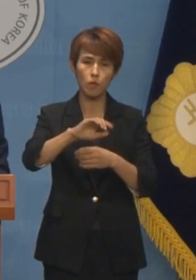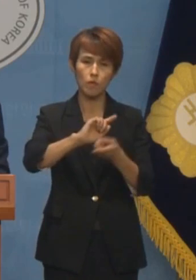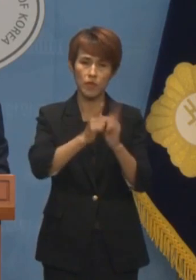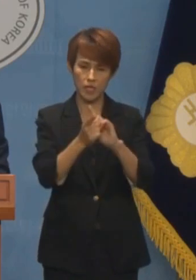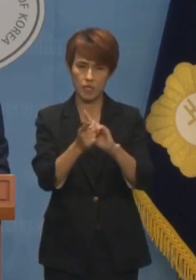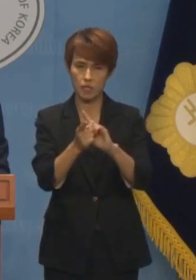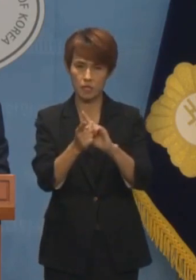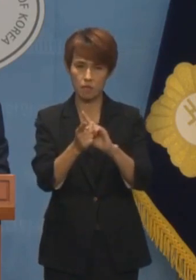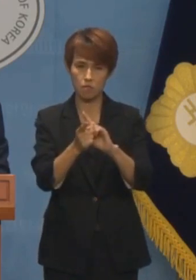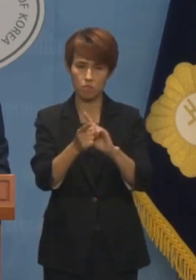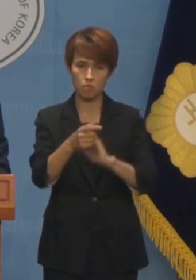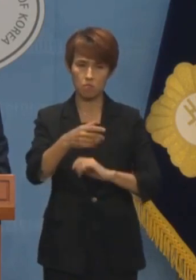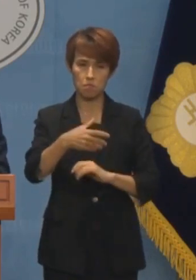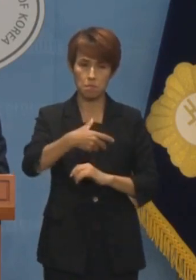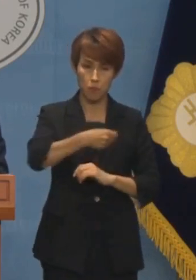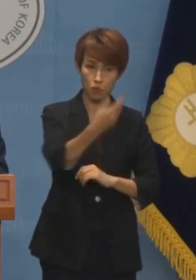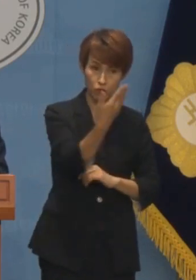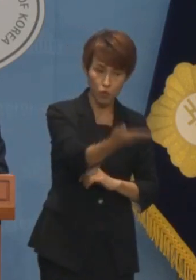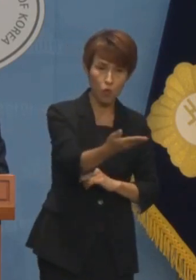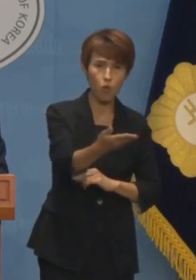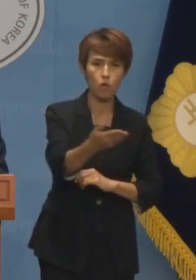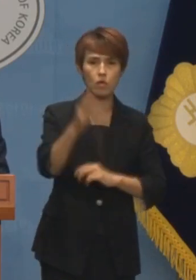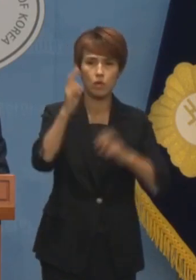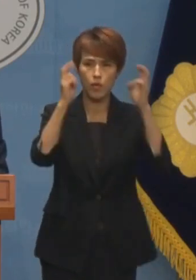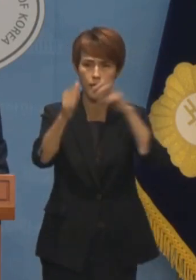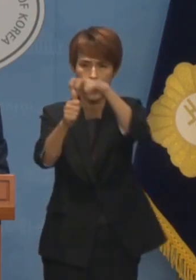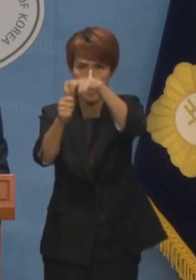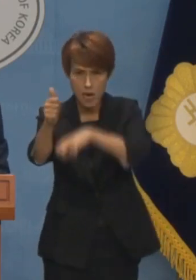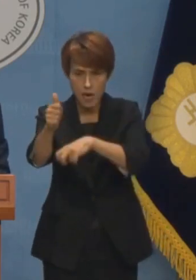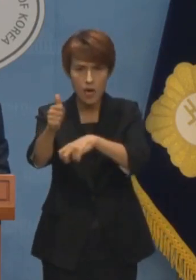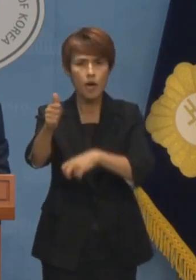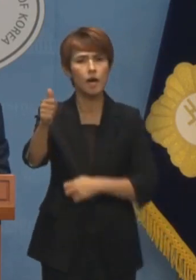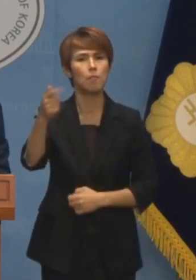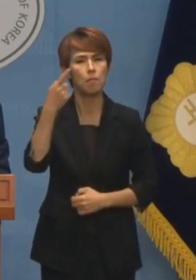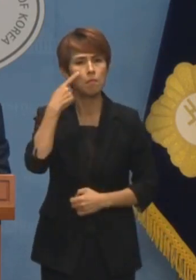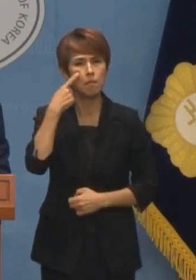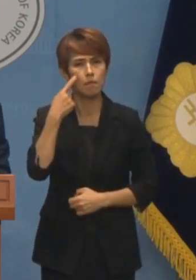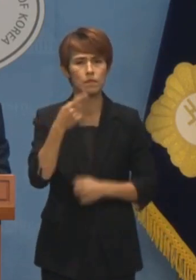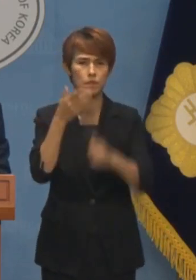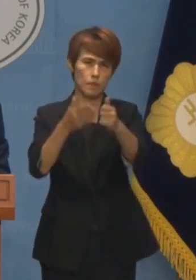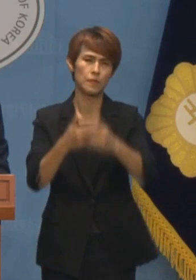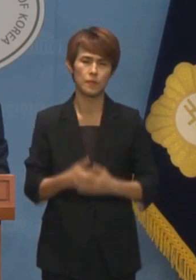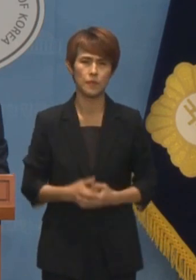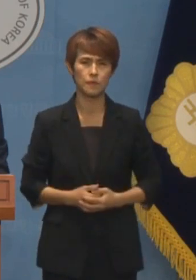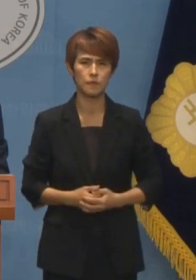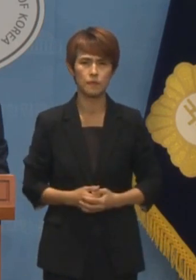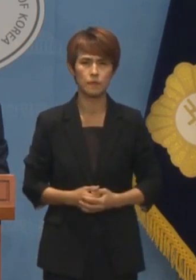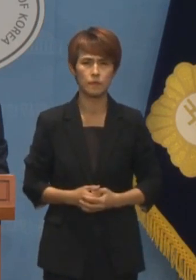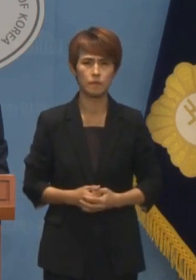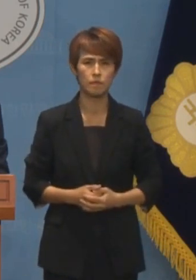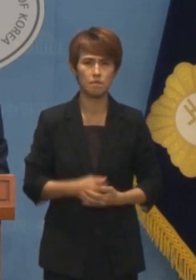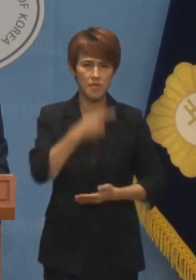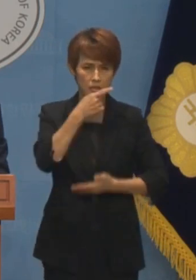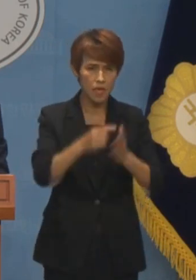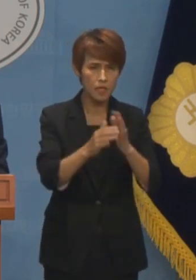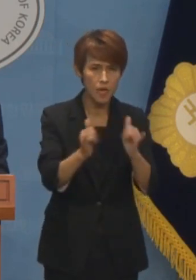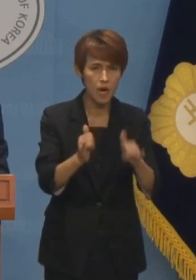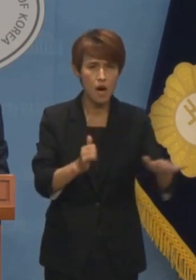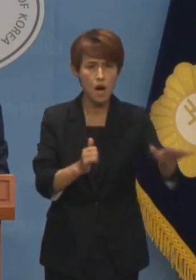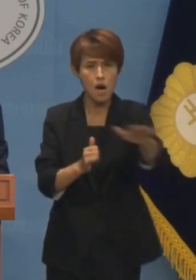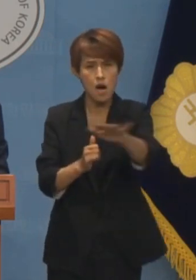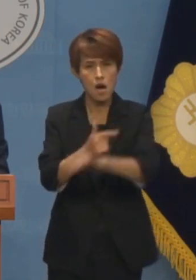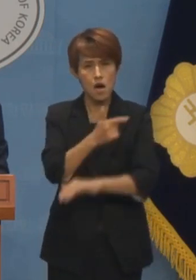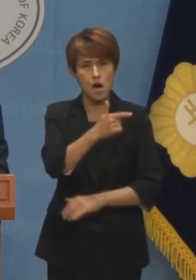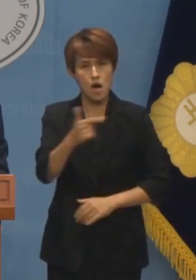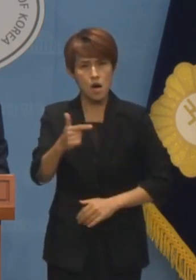측에 구상하는 방법도 전향적으로 검토해야 합니다. 광범위한 피해자,